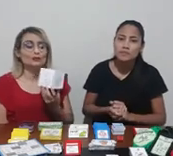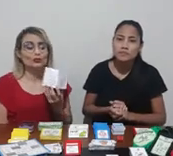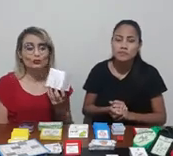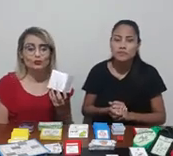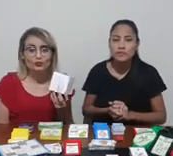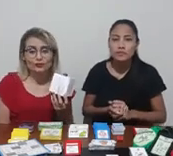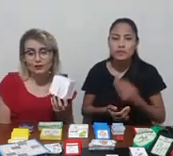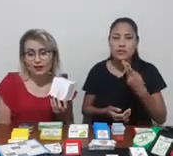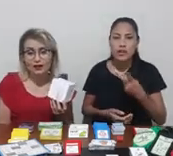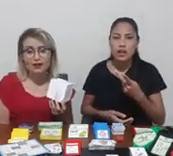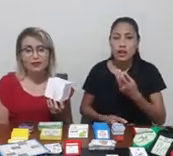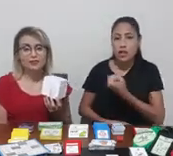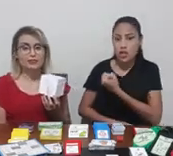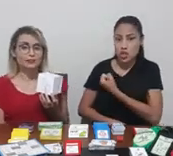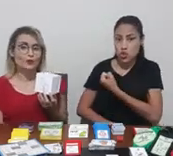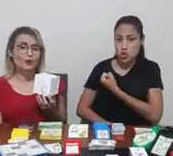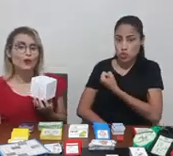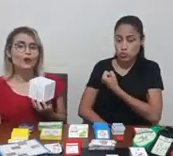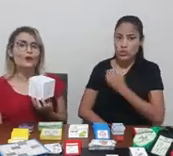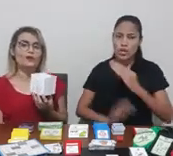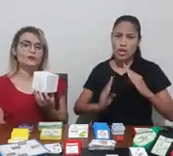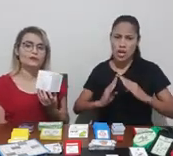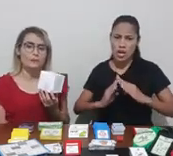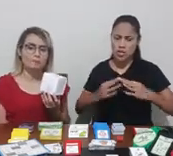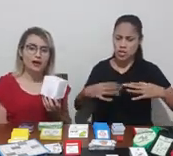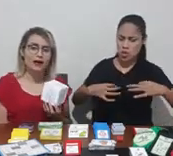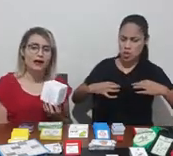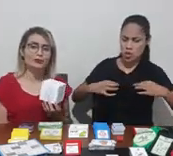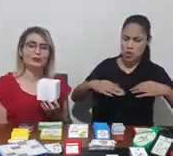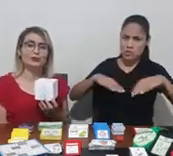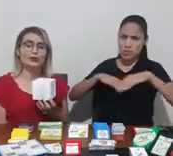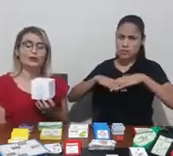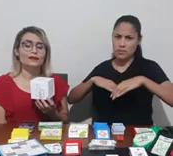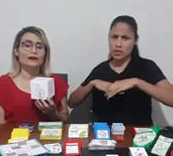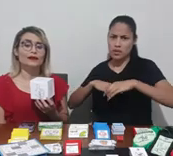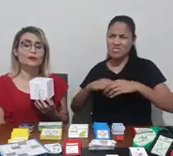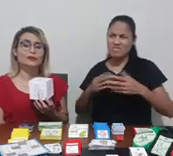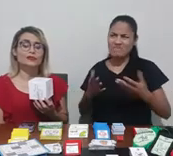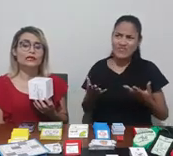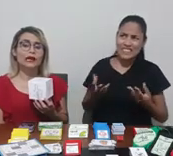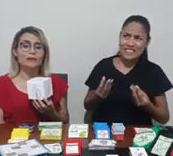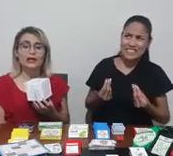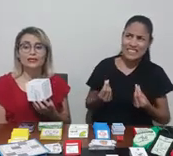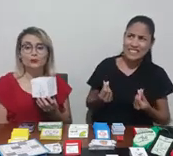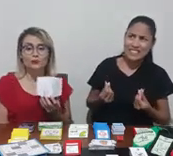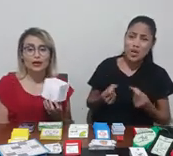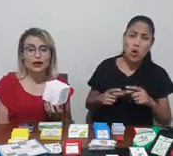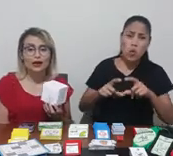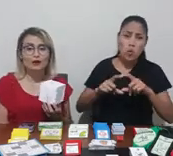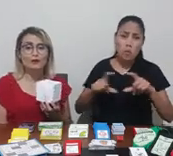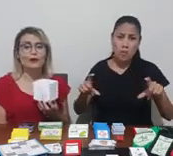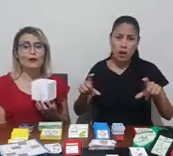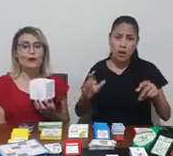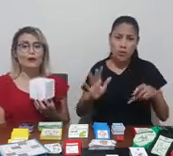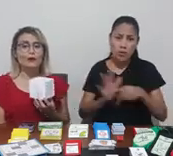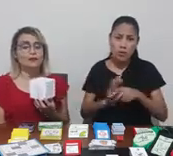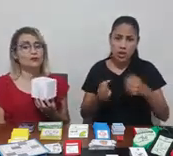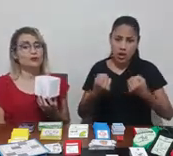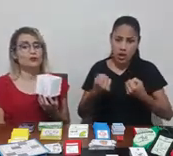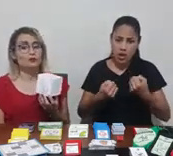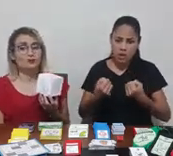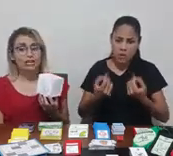dizer número de casa, de roupa, de sapato, né? Para eu dizer a placa de um carro,